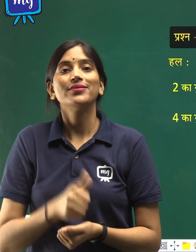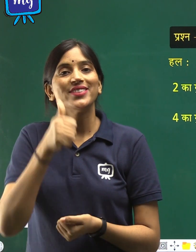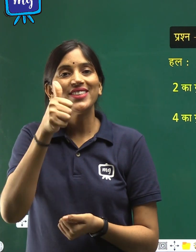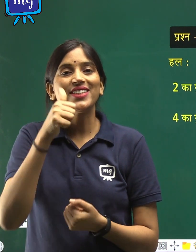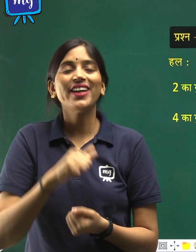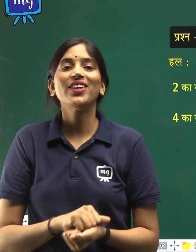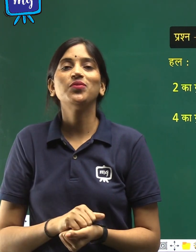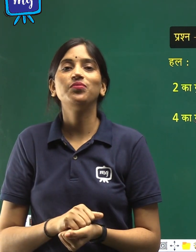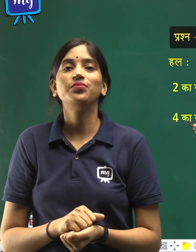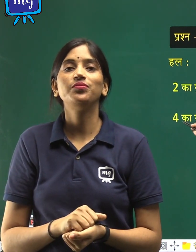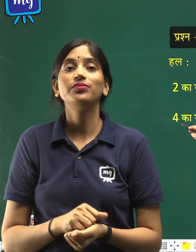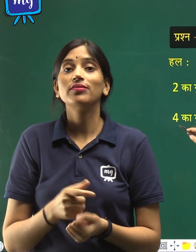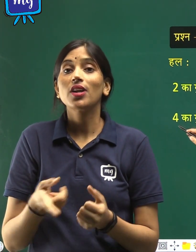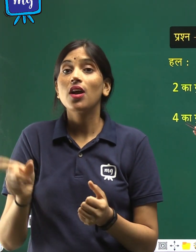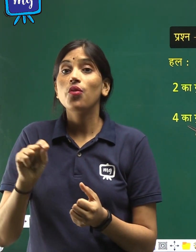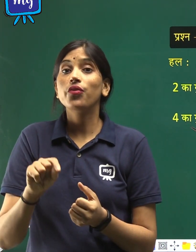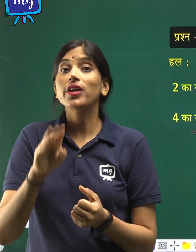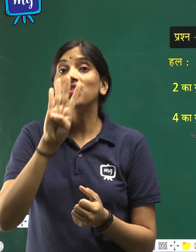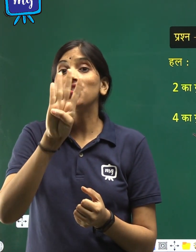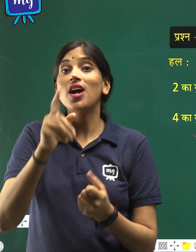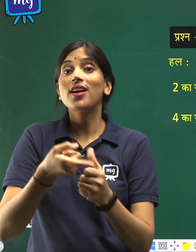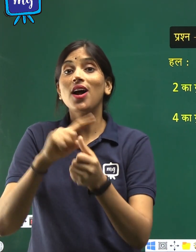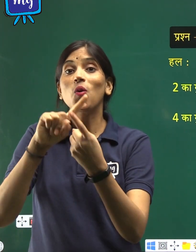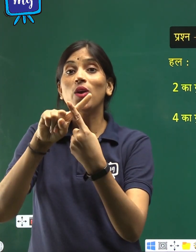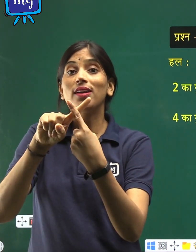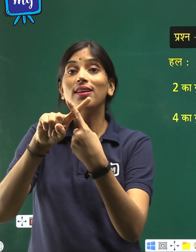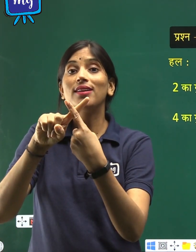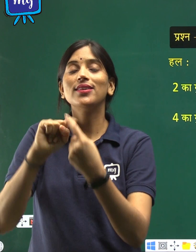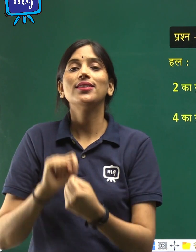ठीक है। फिर 4 का गुणन,